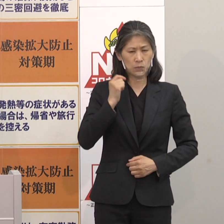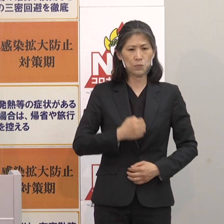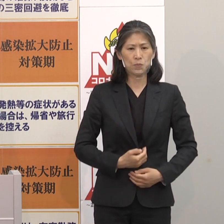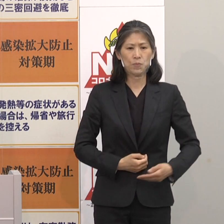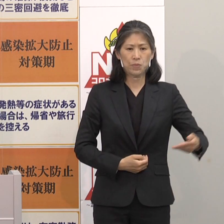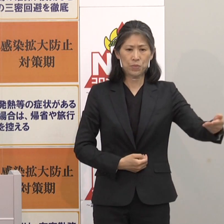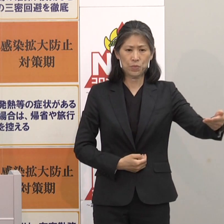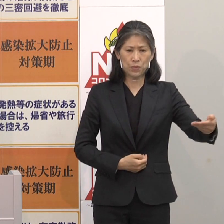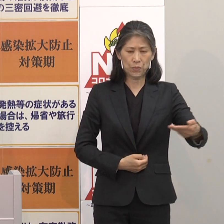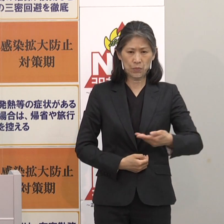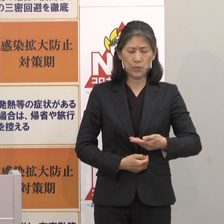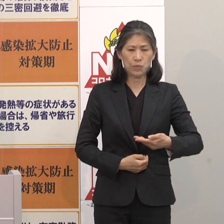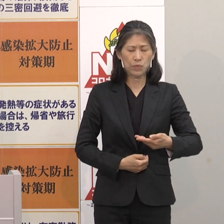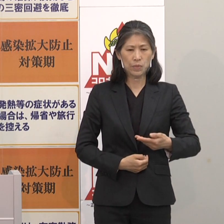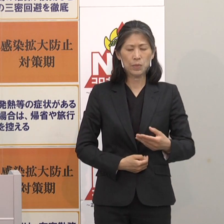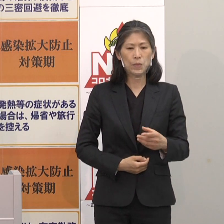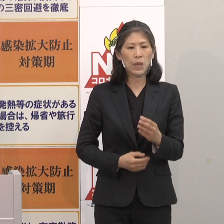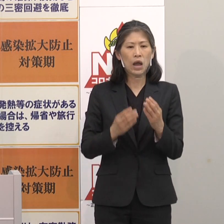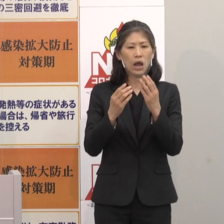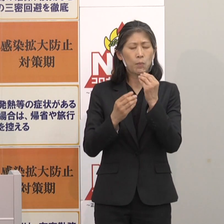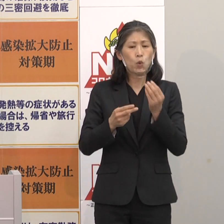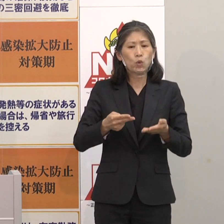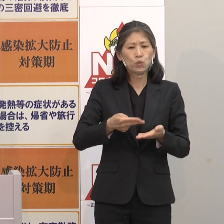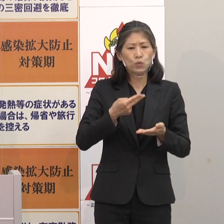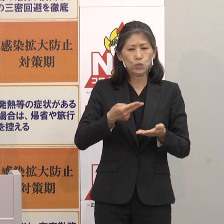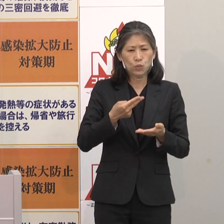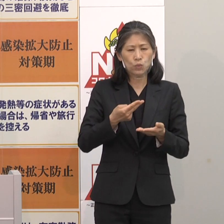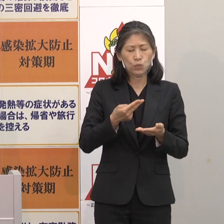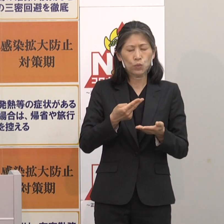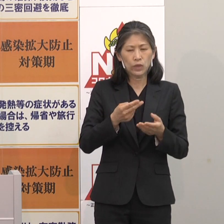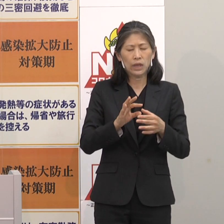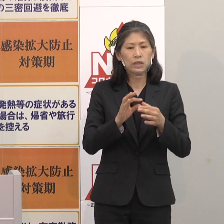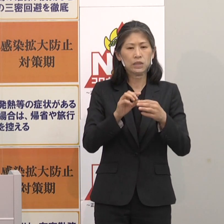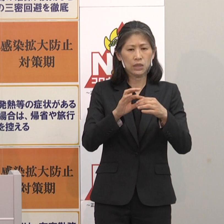ですか。 それは